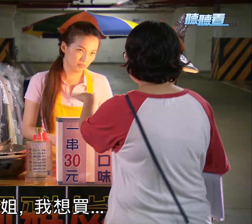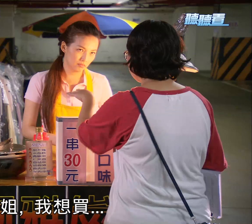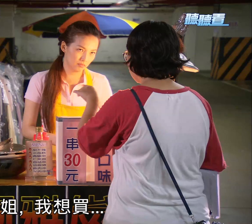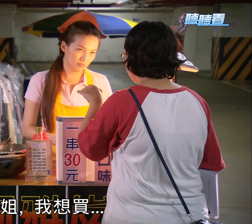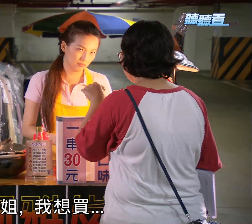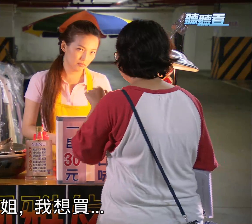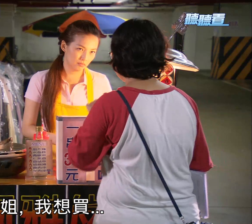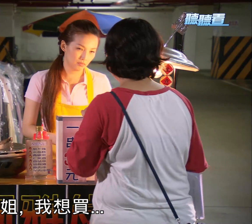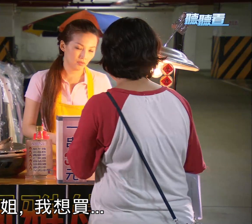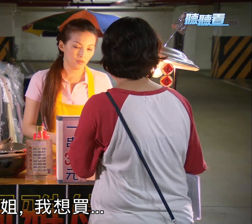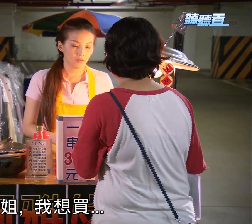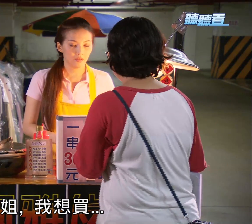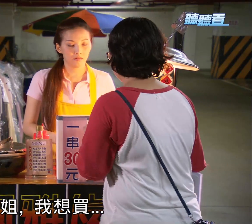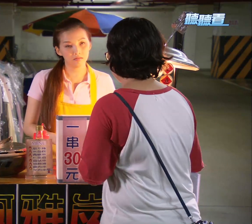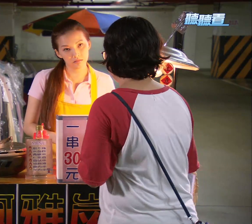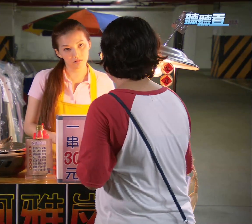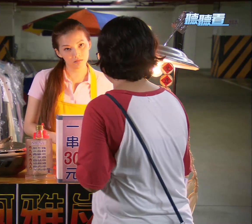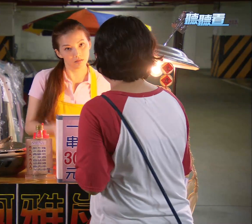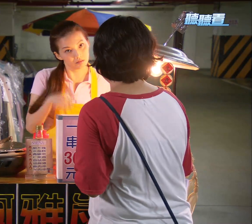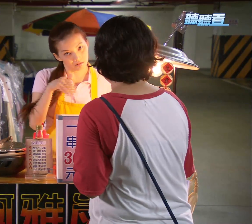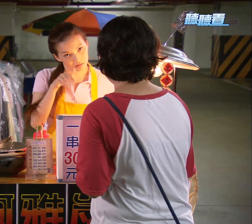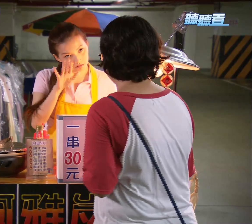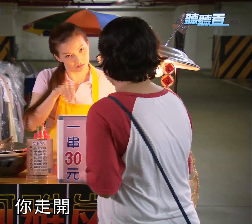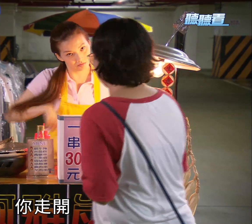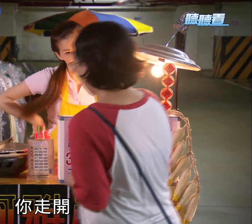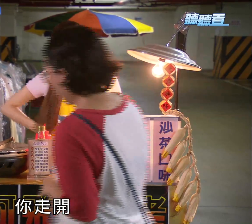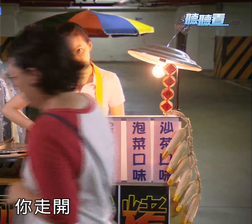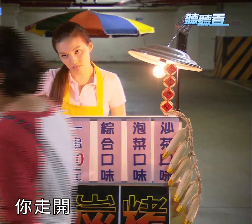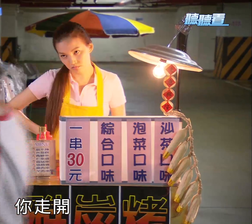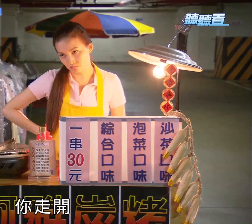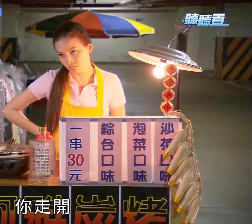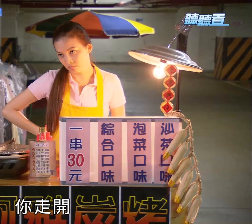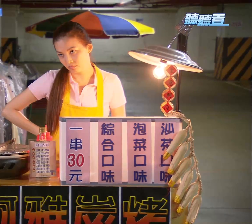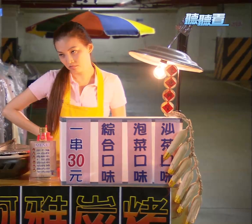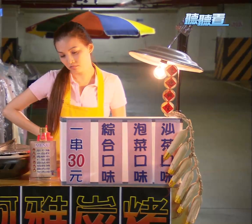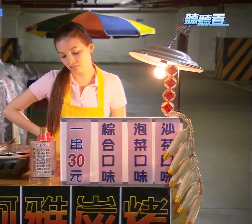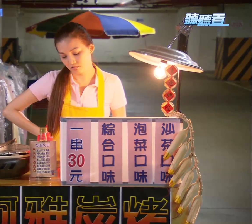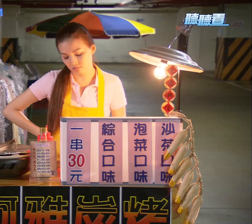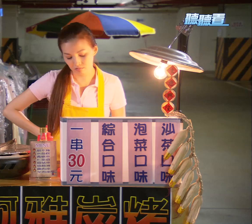小姐，我想买，你走开。